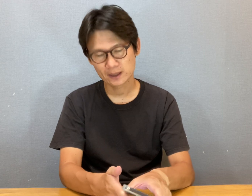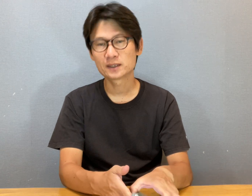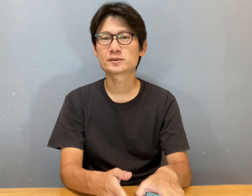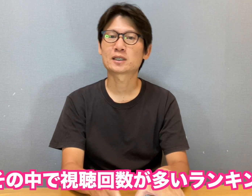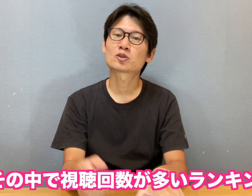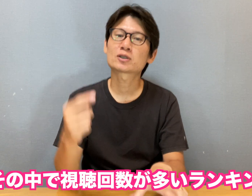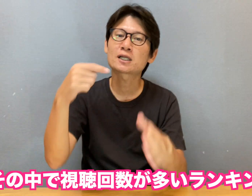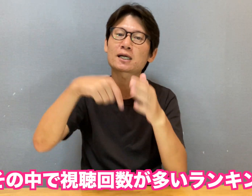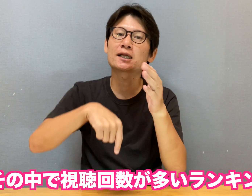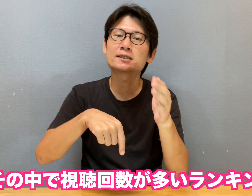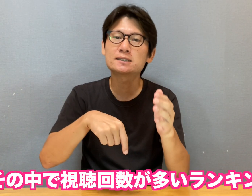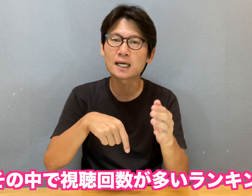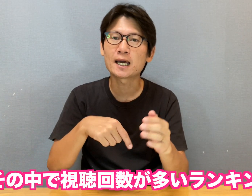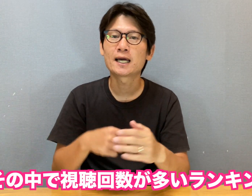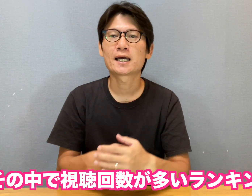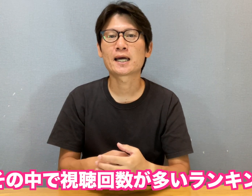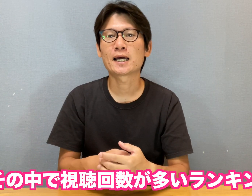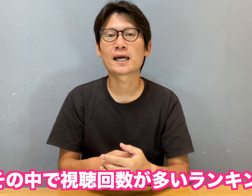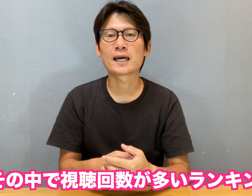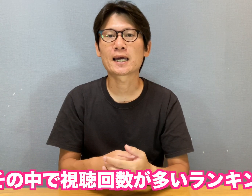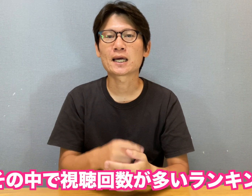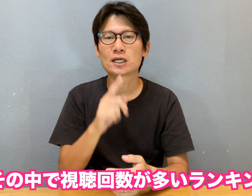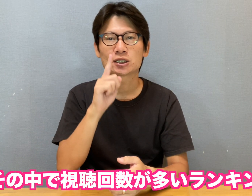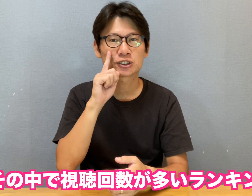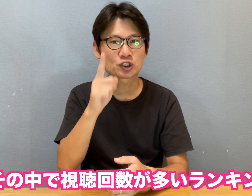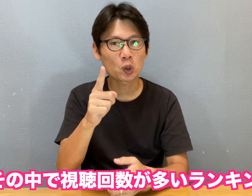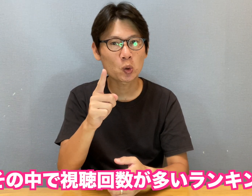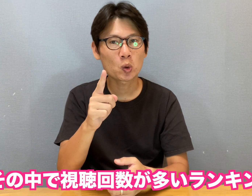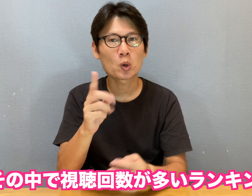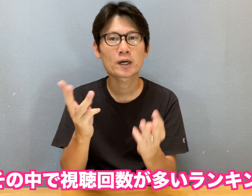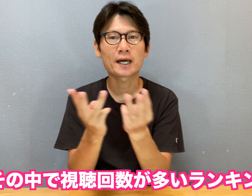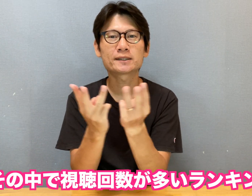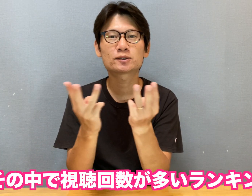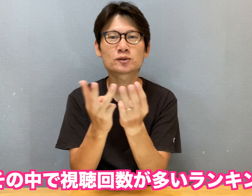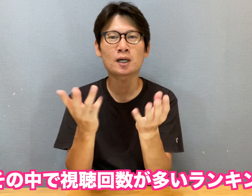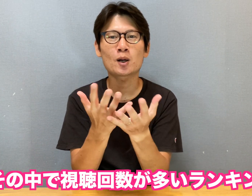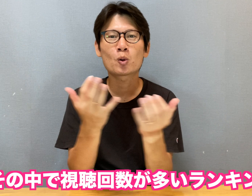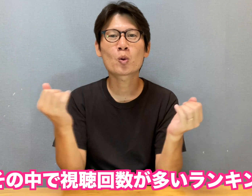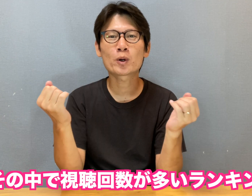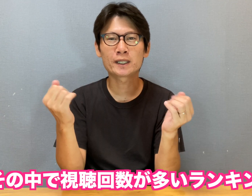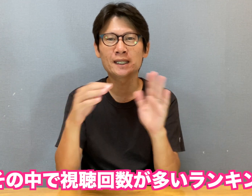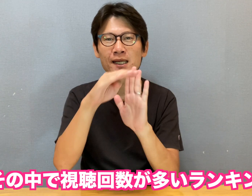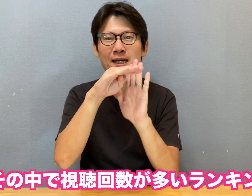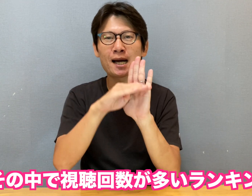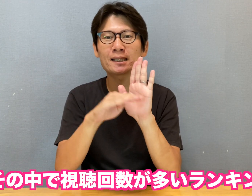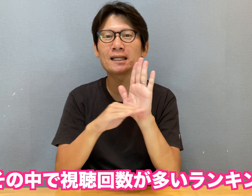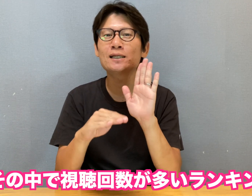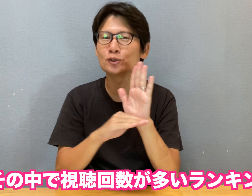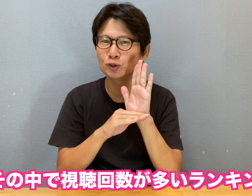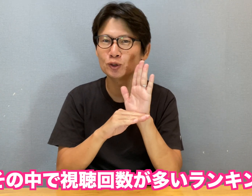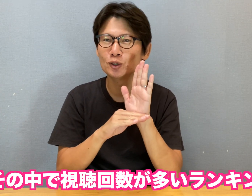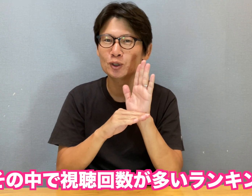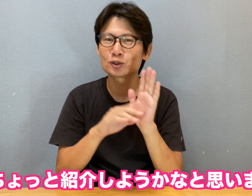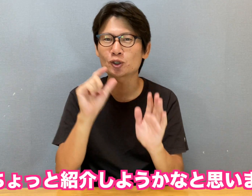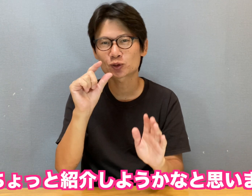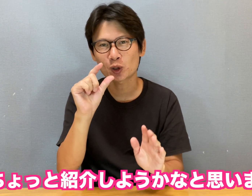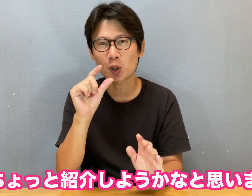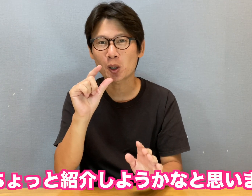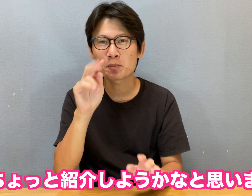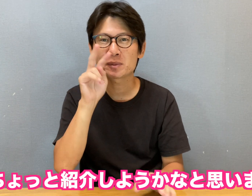い。そんな中でですね、視聴回数が多いランキングちょっと見よう